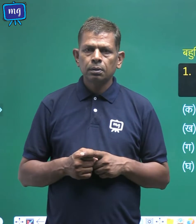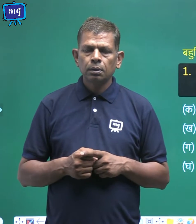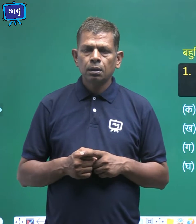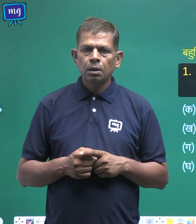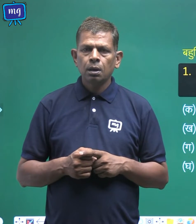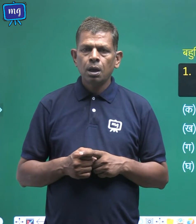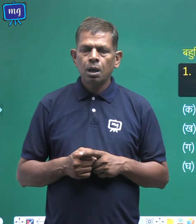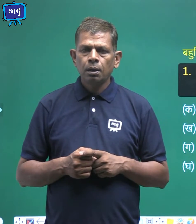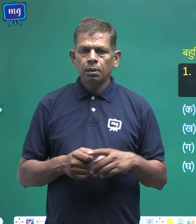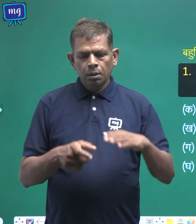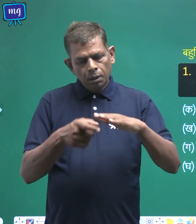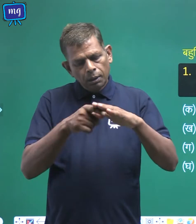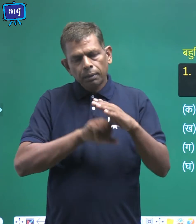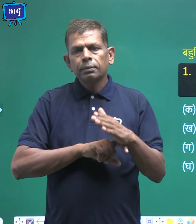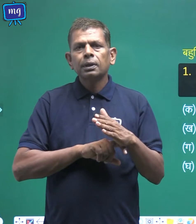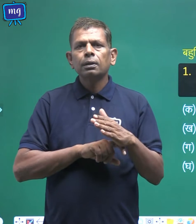अवतल लेंस द्वारा,